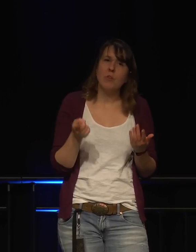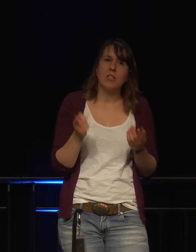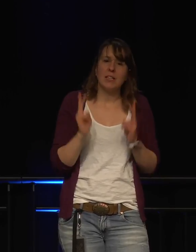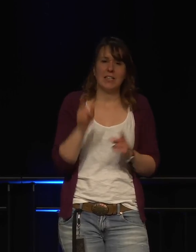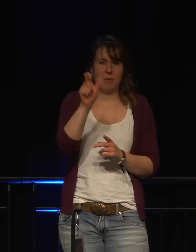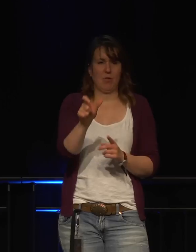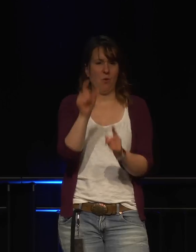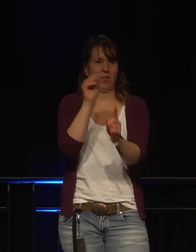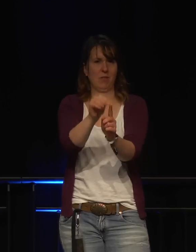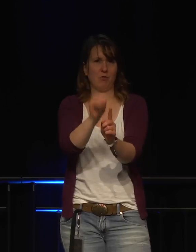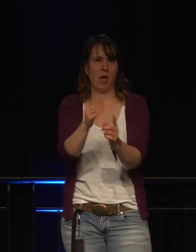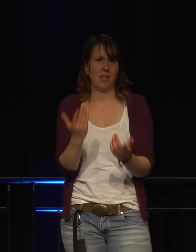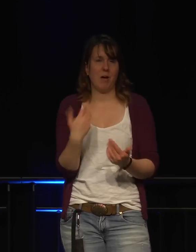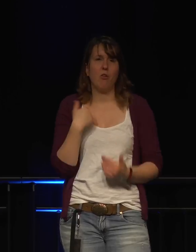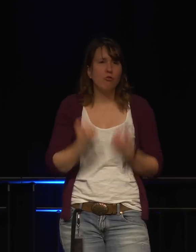seguridad